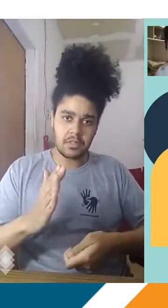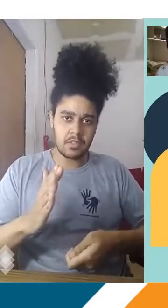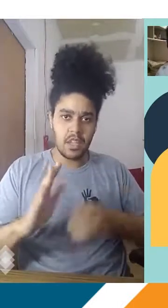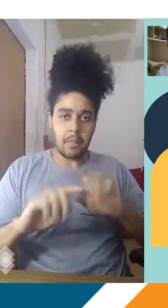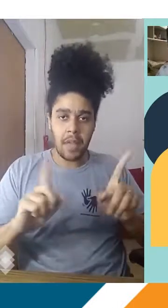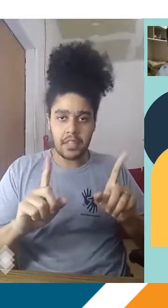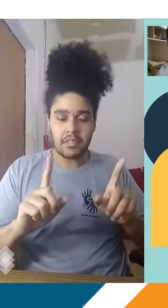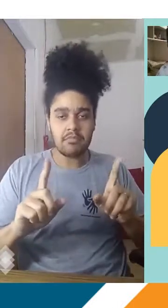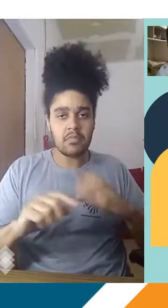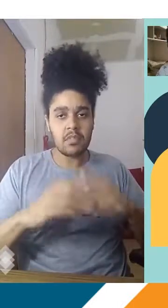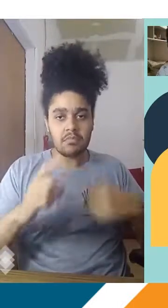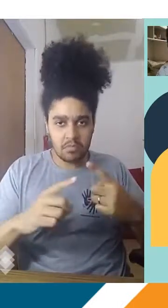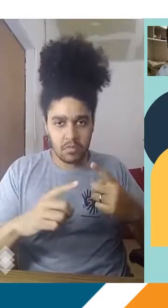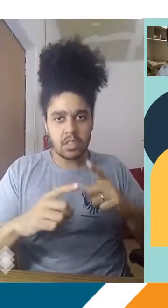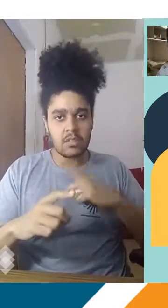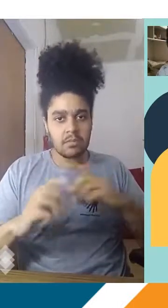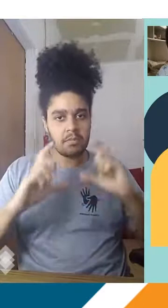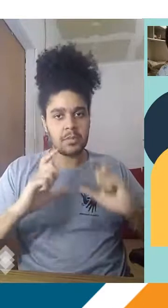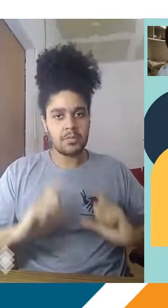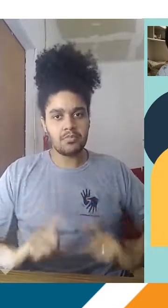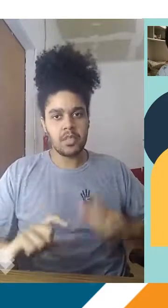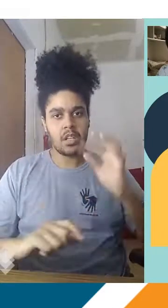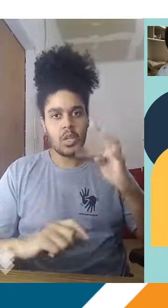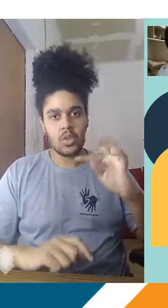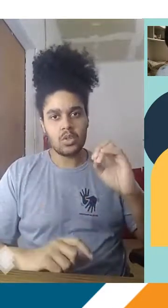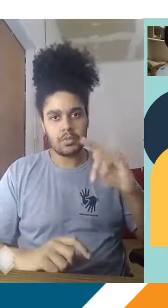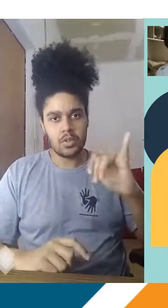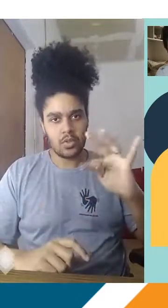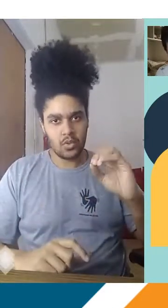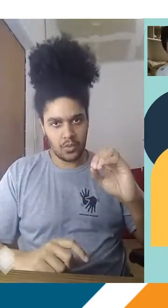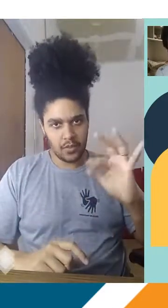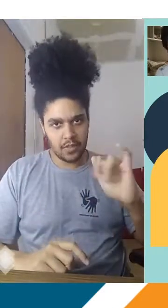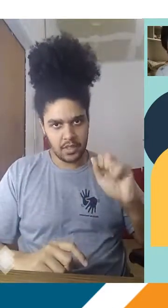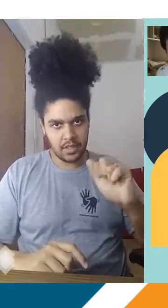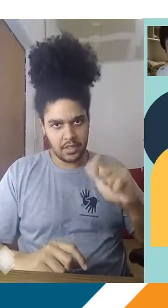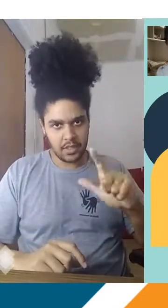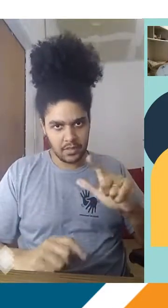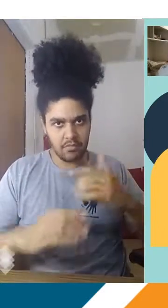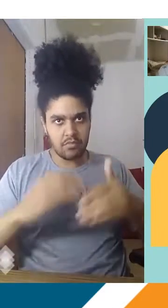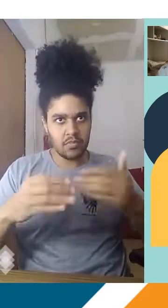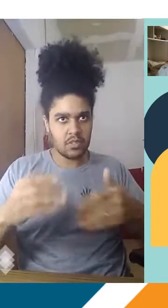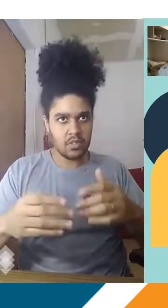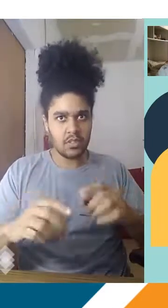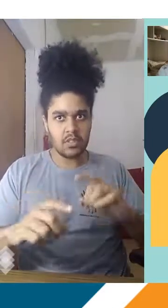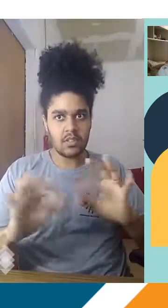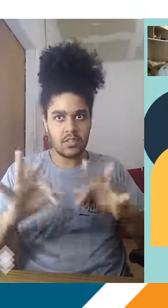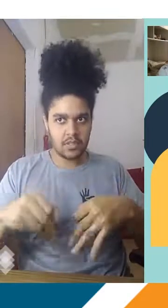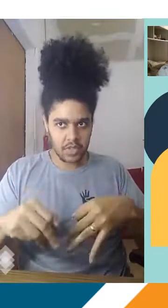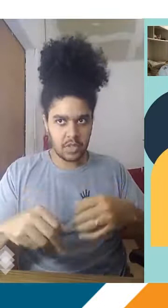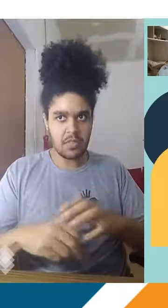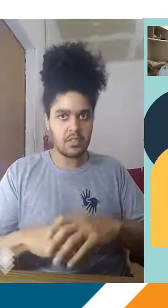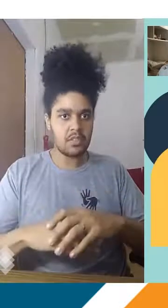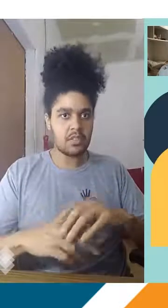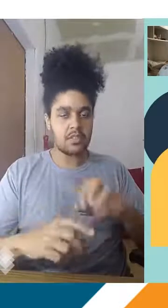texto. Mas na sequência a gente vai escrever parágrafos com tópico, frasal, desenvolvimento, possivelmente uma boa conclusão